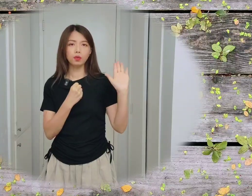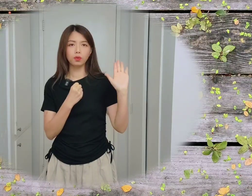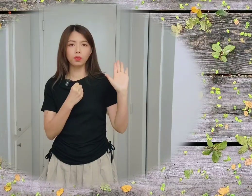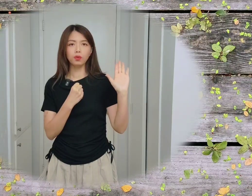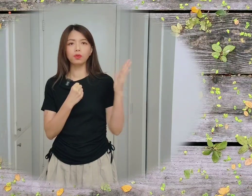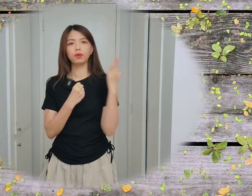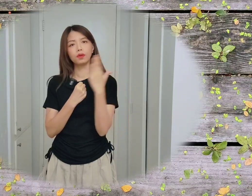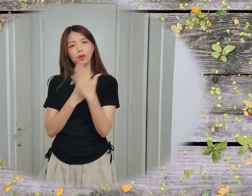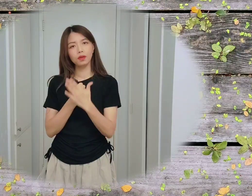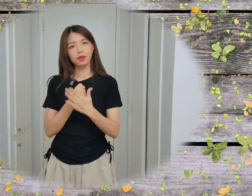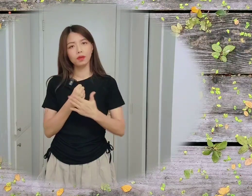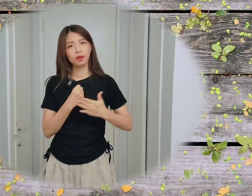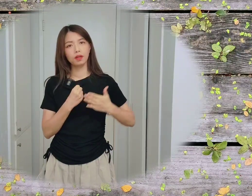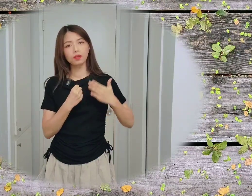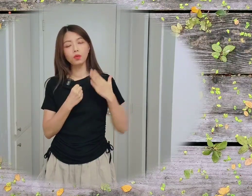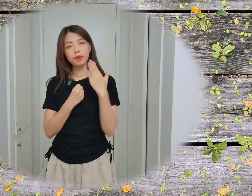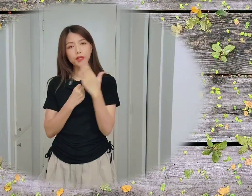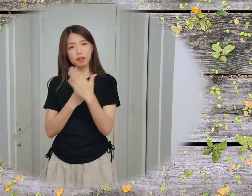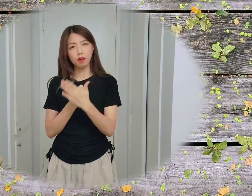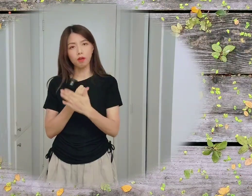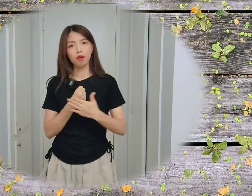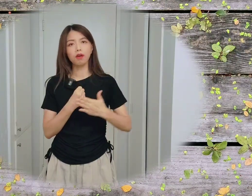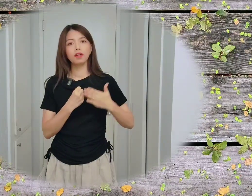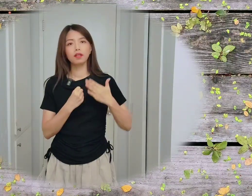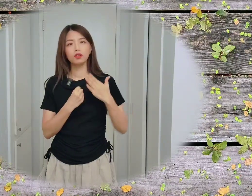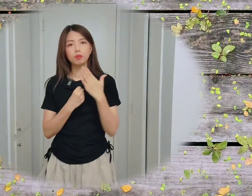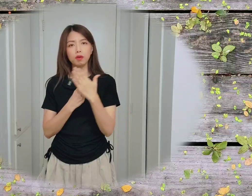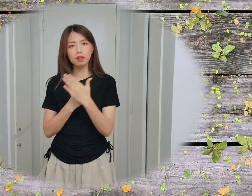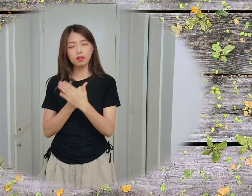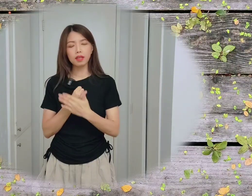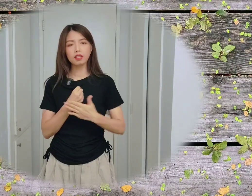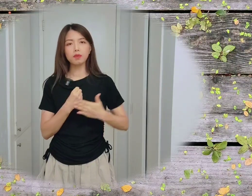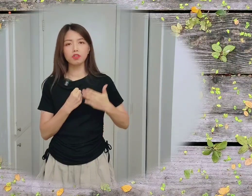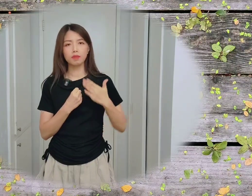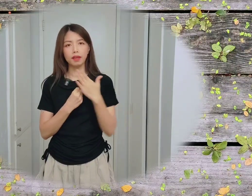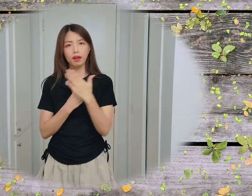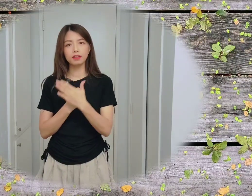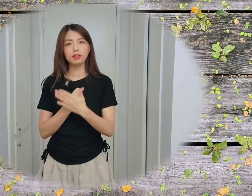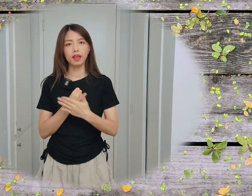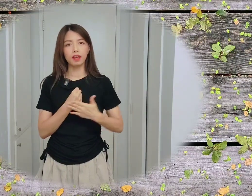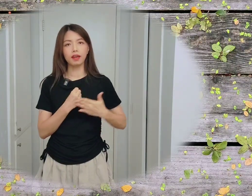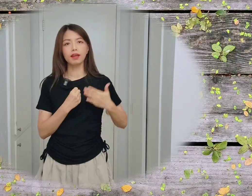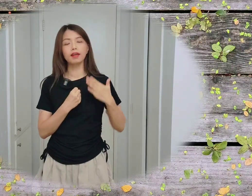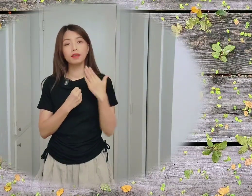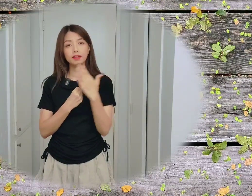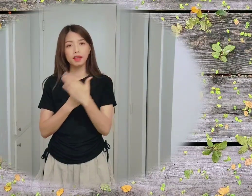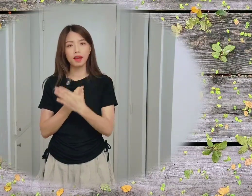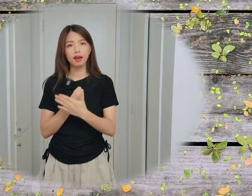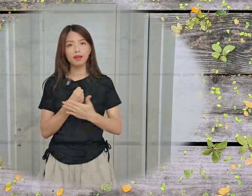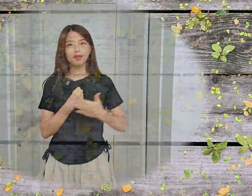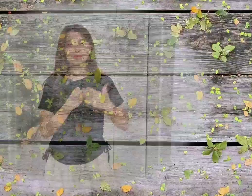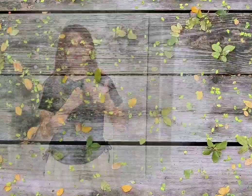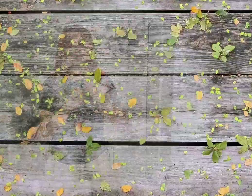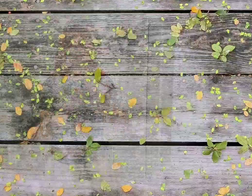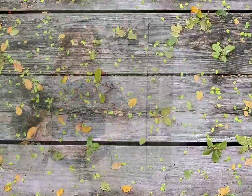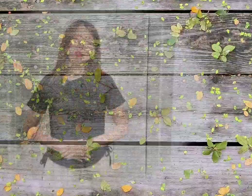다른 손으로 손 피셔서 이 주먹을 쓰다듬어 주시면 돼요.